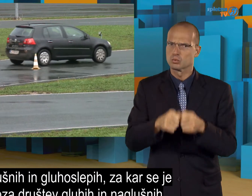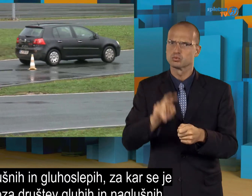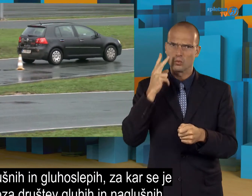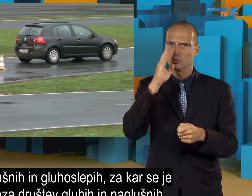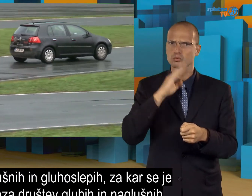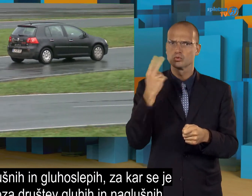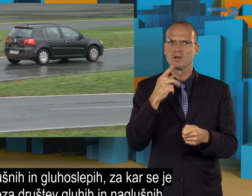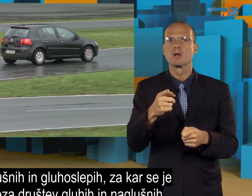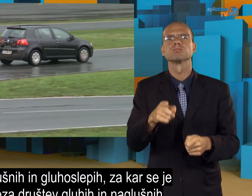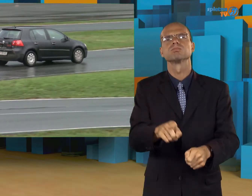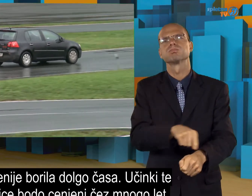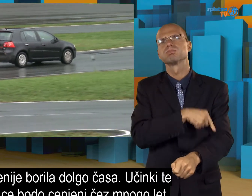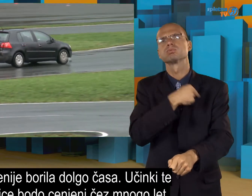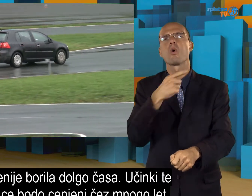Slovenije borila dolgo časa.